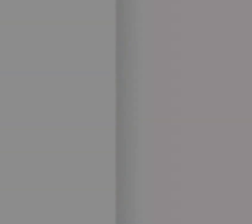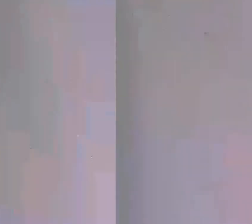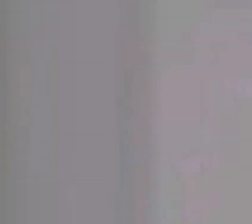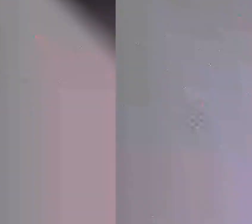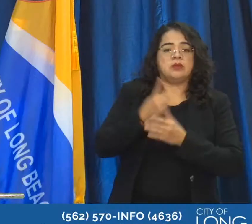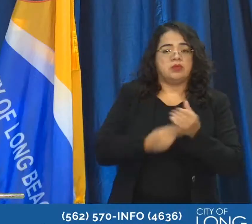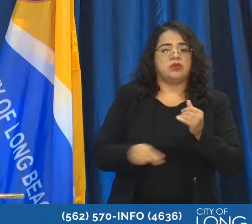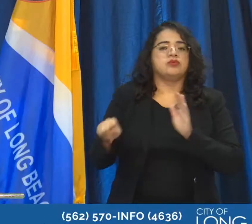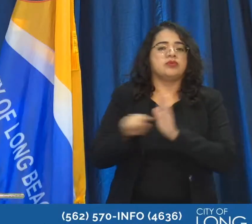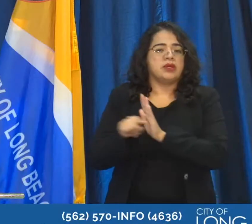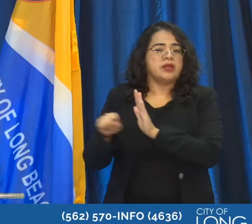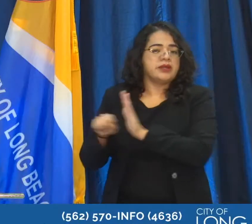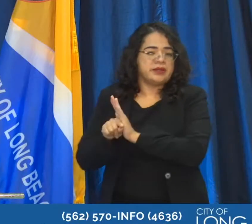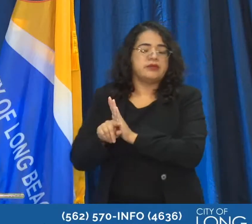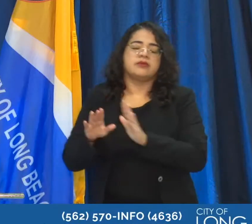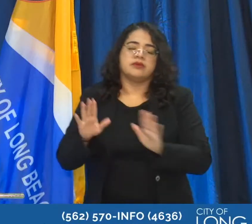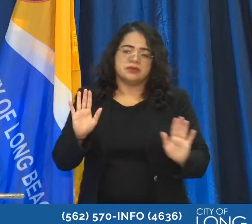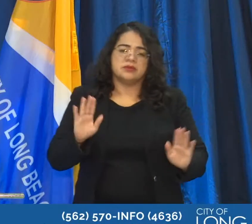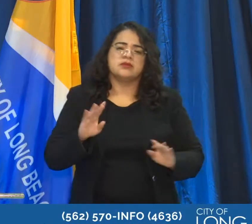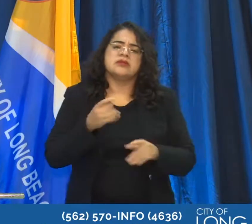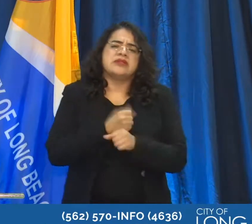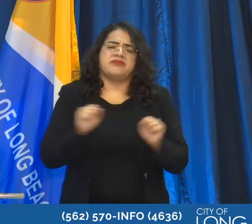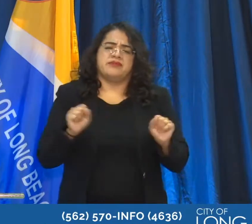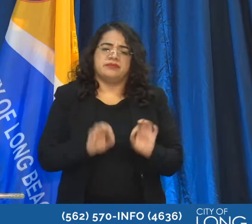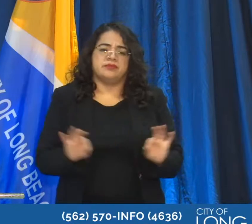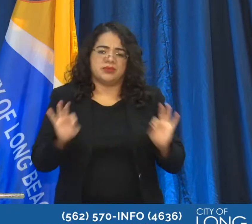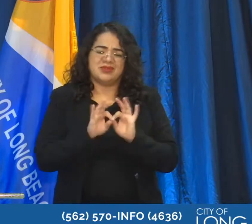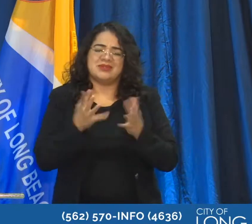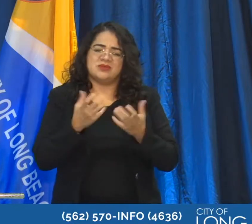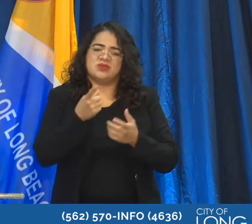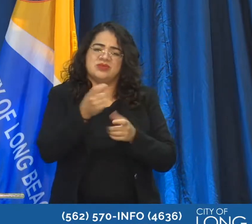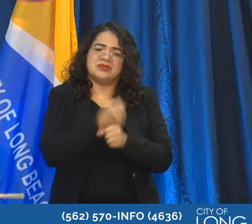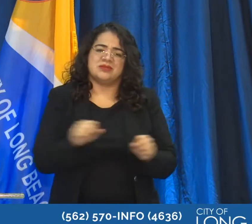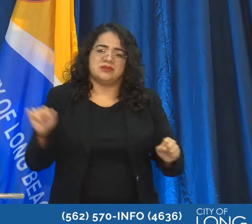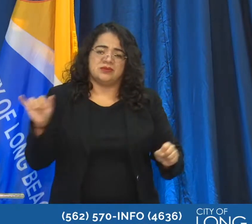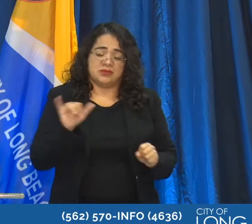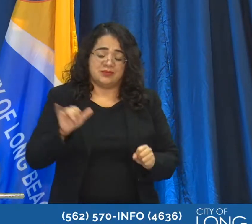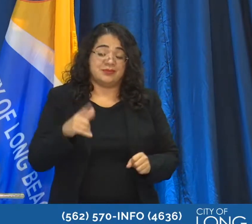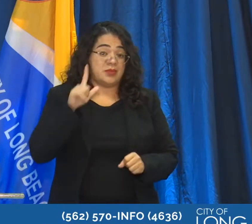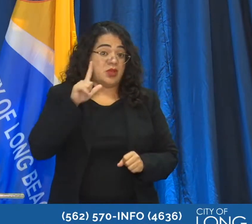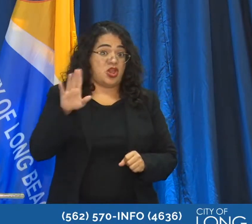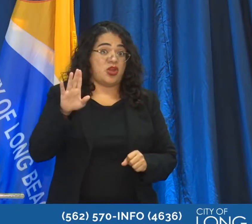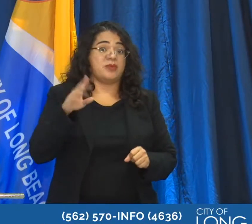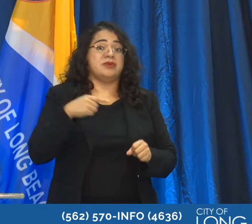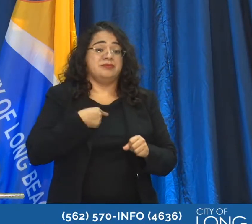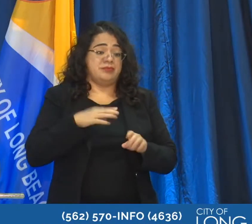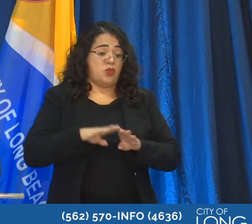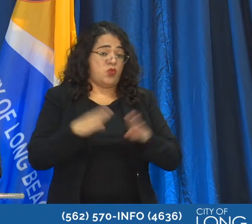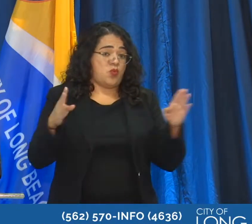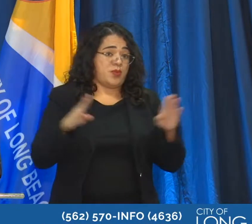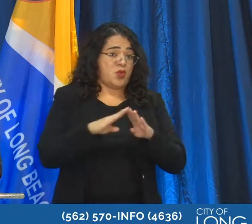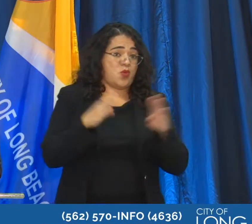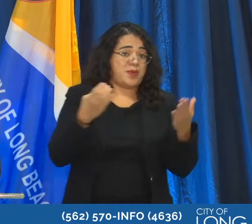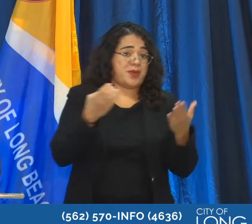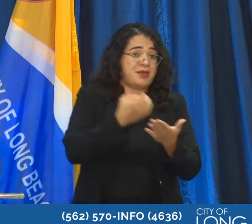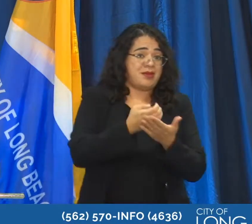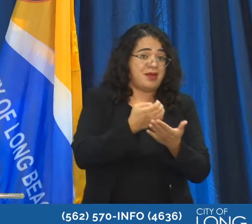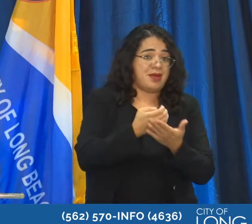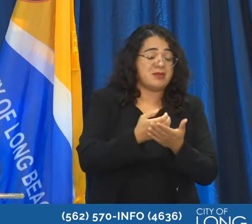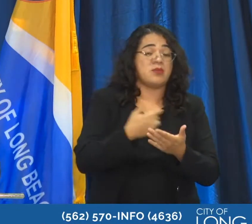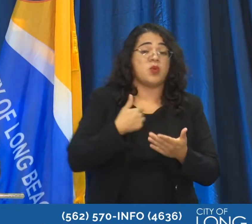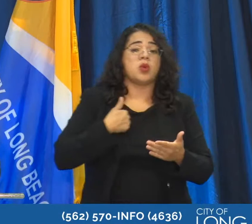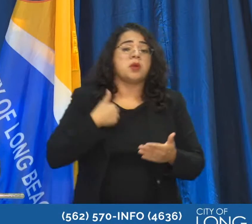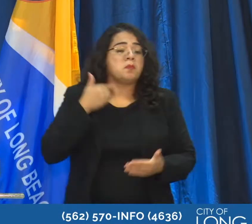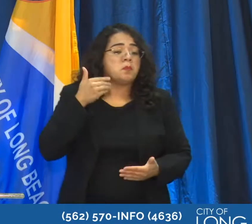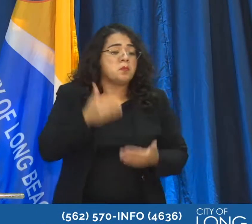negativos. La ciudad de Long Beach, desde el que empezamos a reabrir los negocios y la ciudad y la economía, nos movimos muy